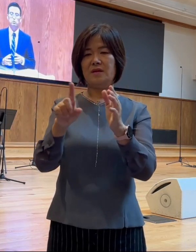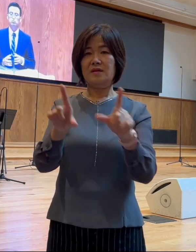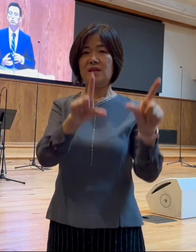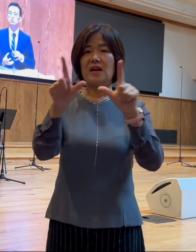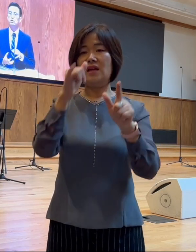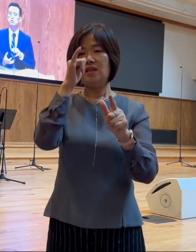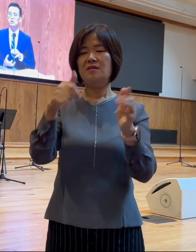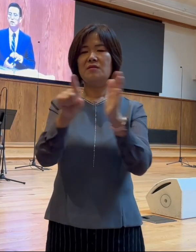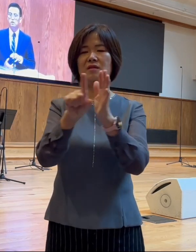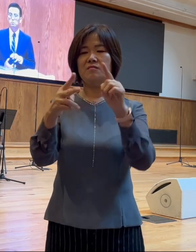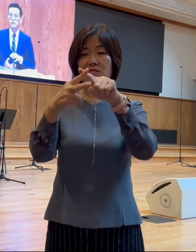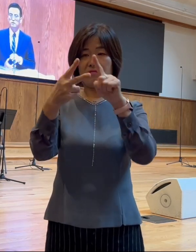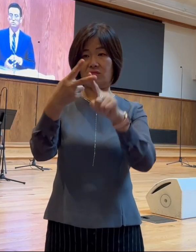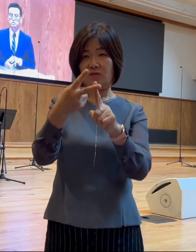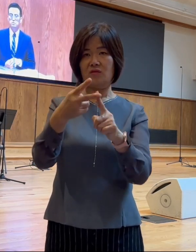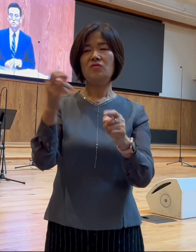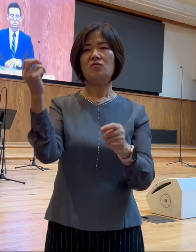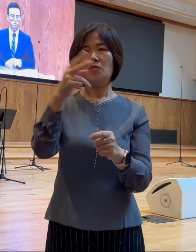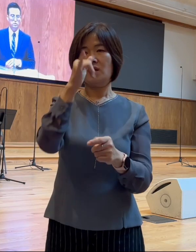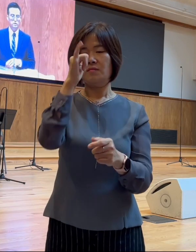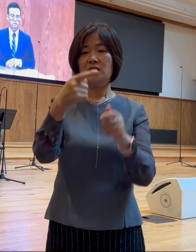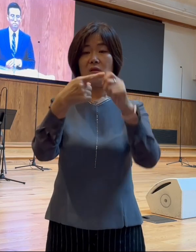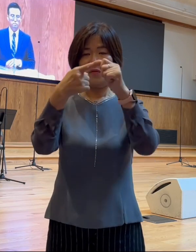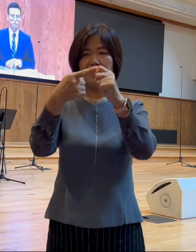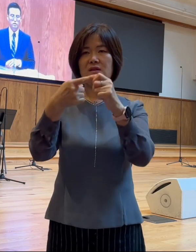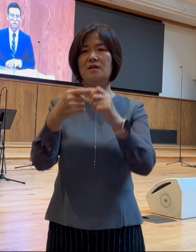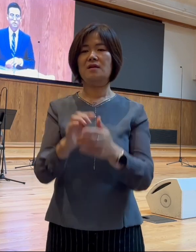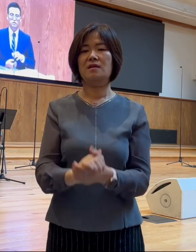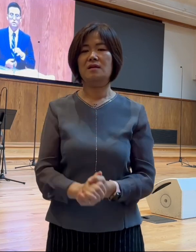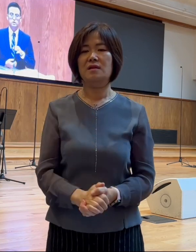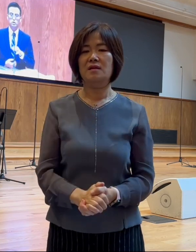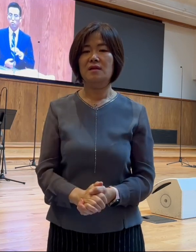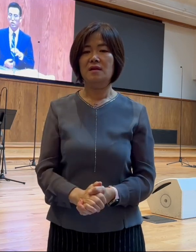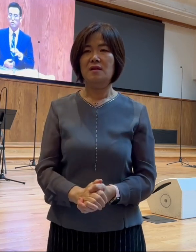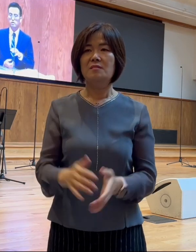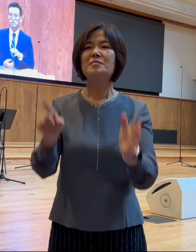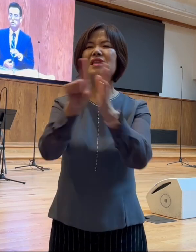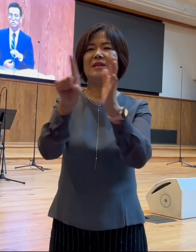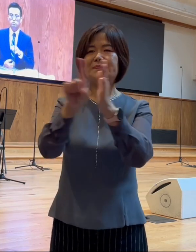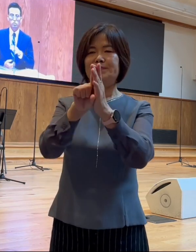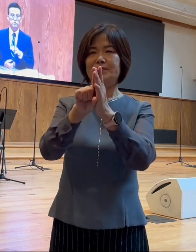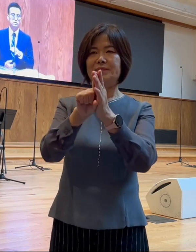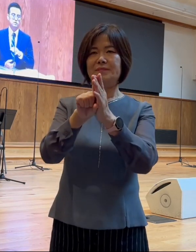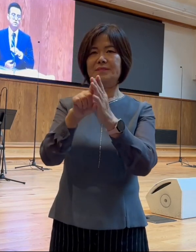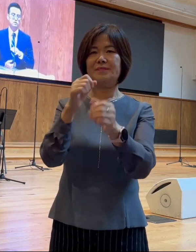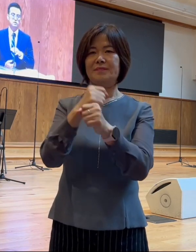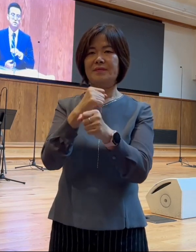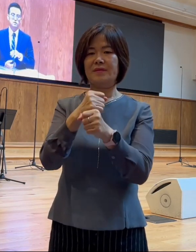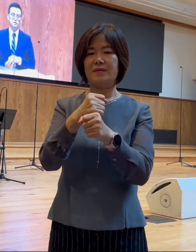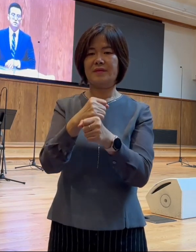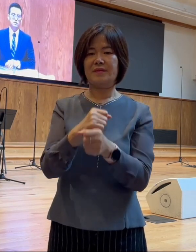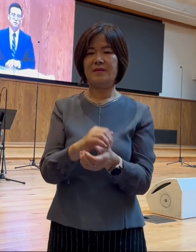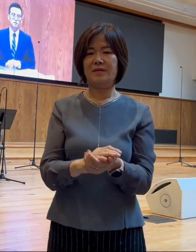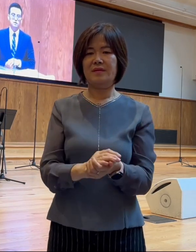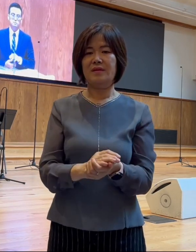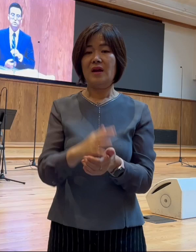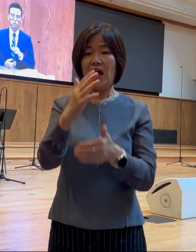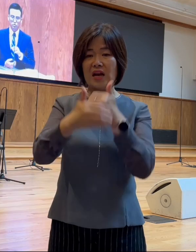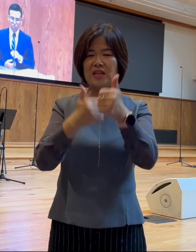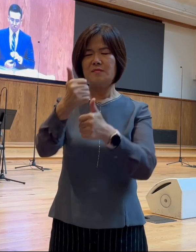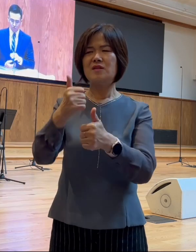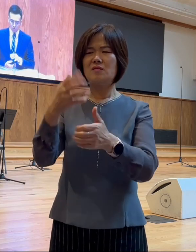파트로 구성되어 있다라고 말할 수 있습니다. 첫 번째는 신뢰, trust.